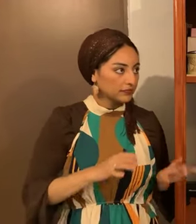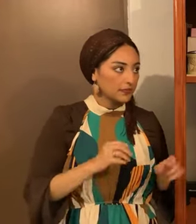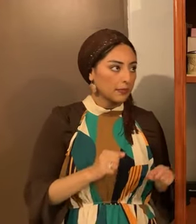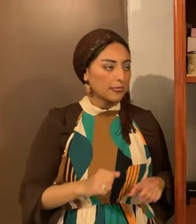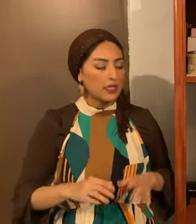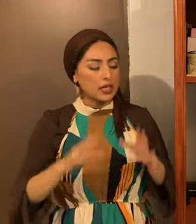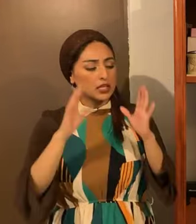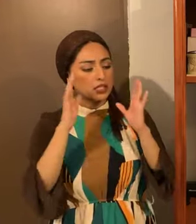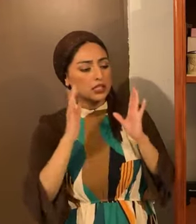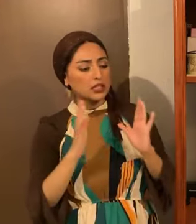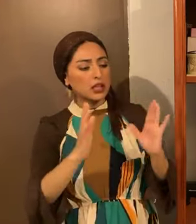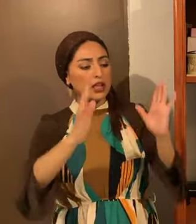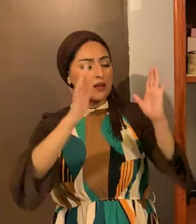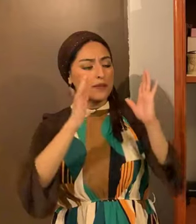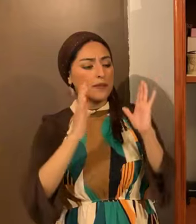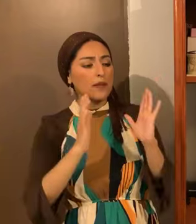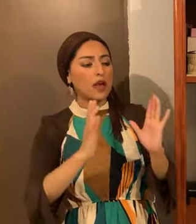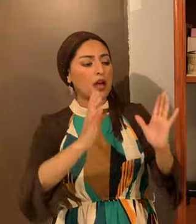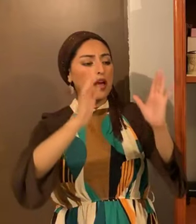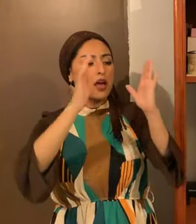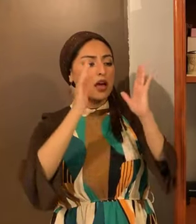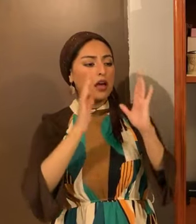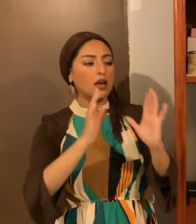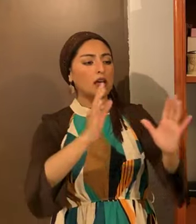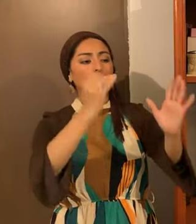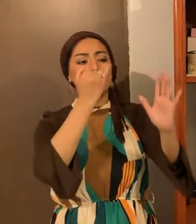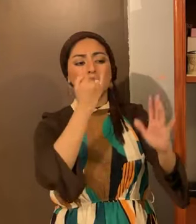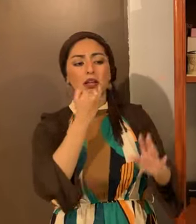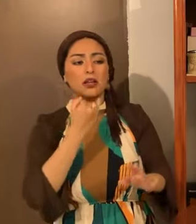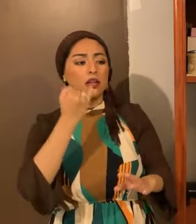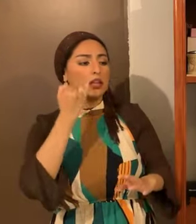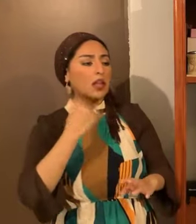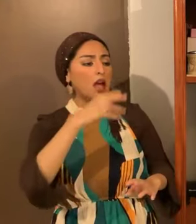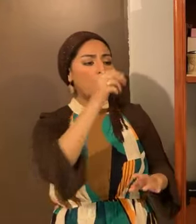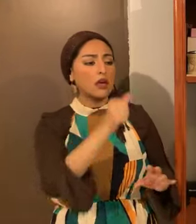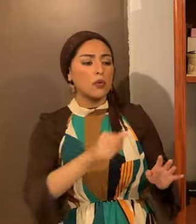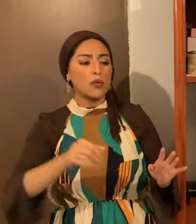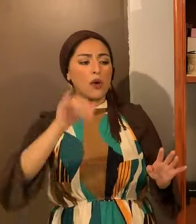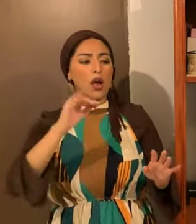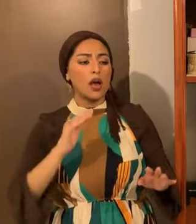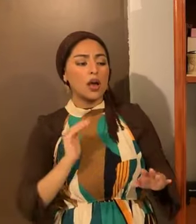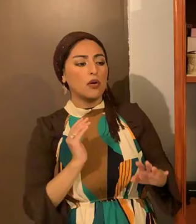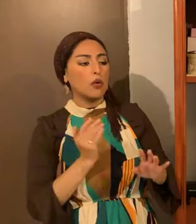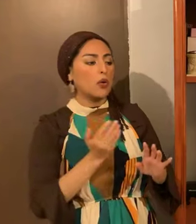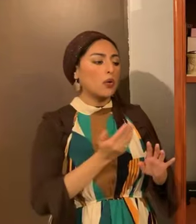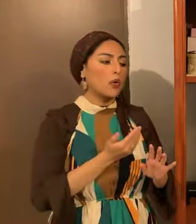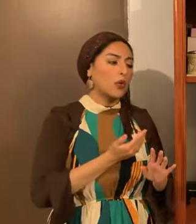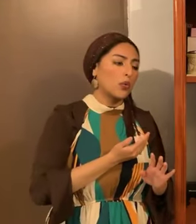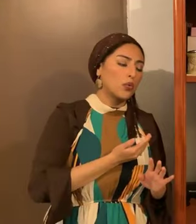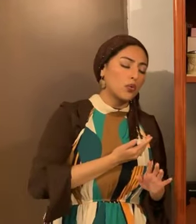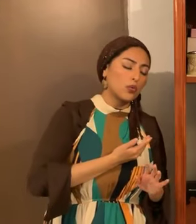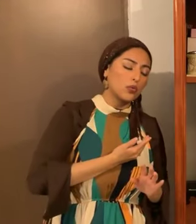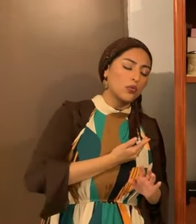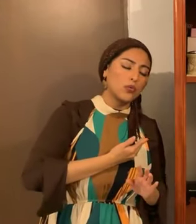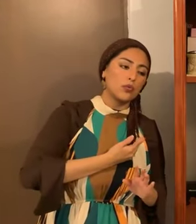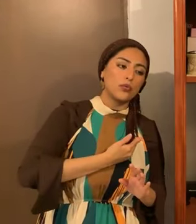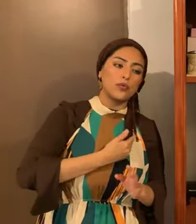Shema Israel, Adonai Eloheinu,